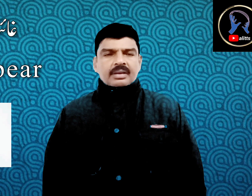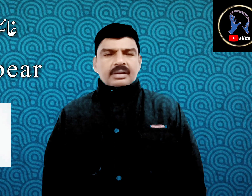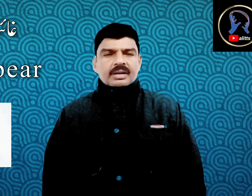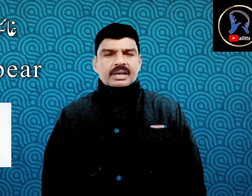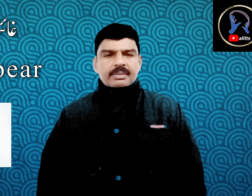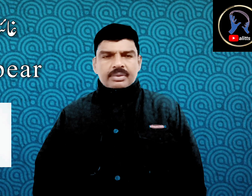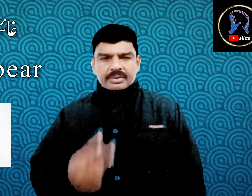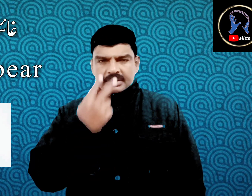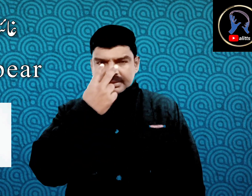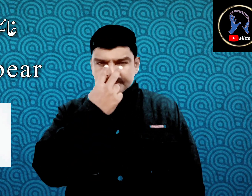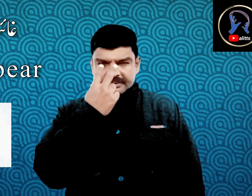गायब होना